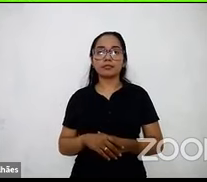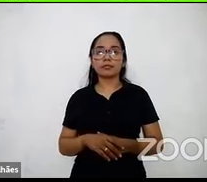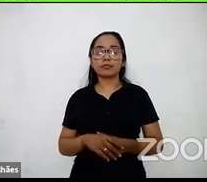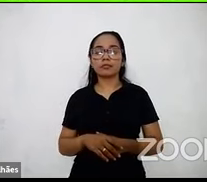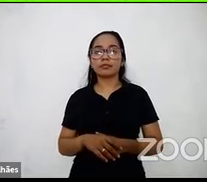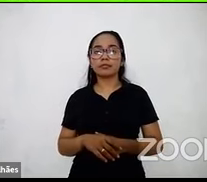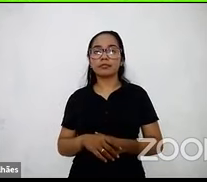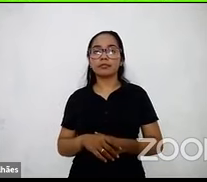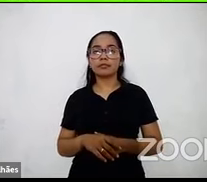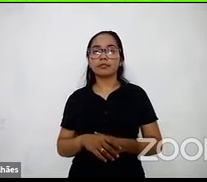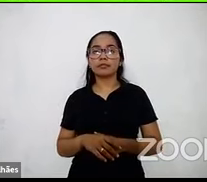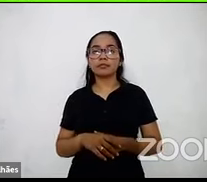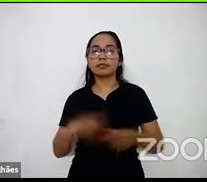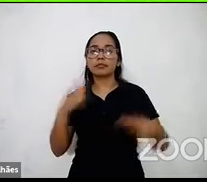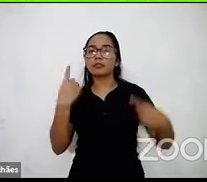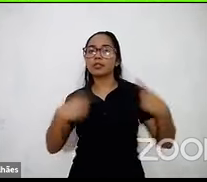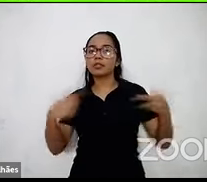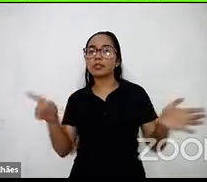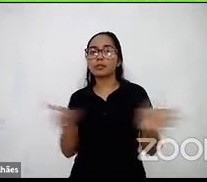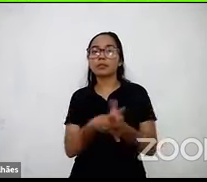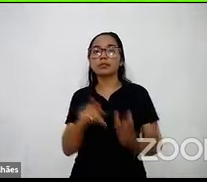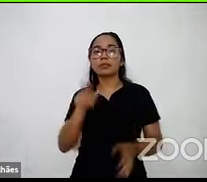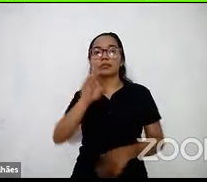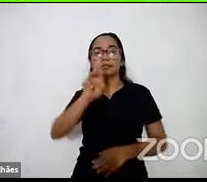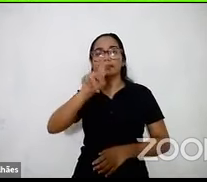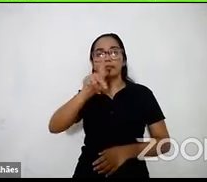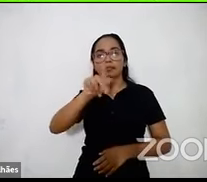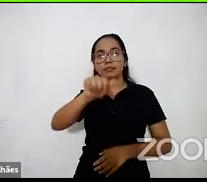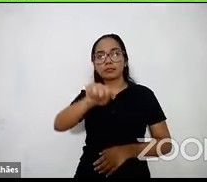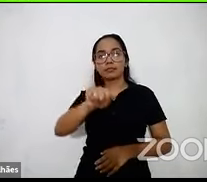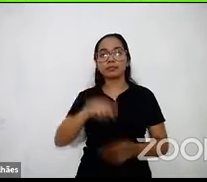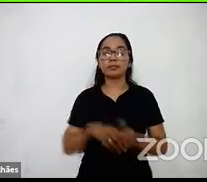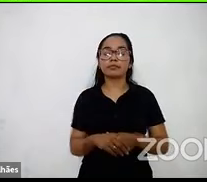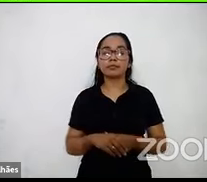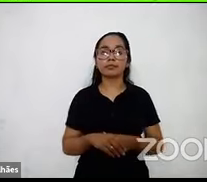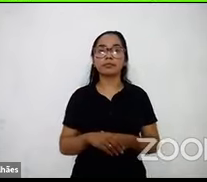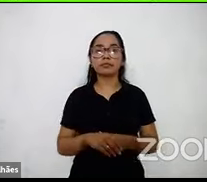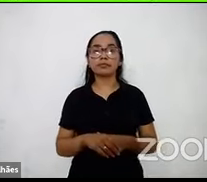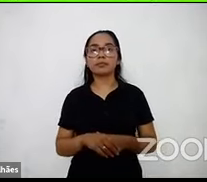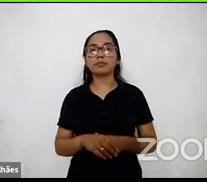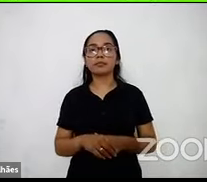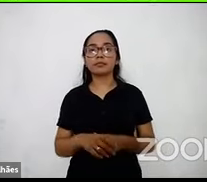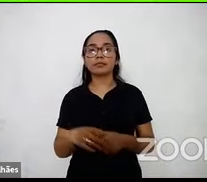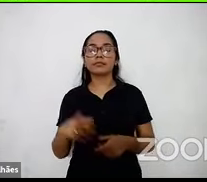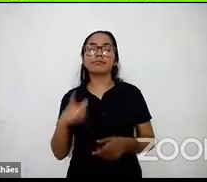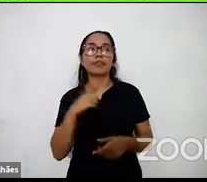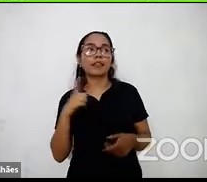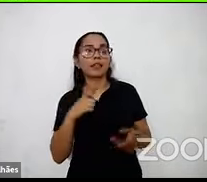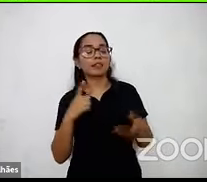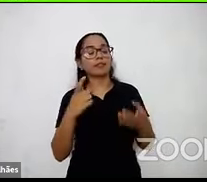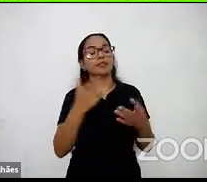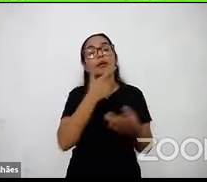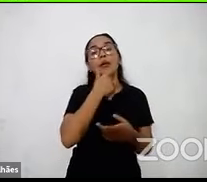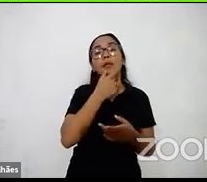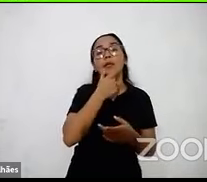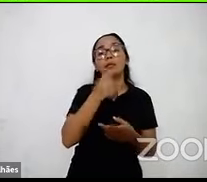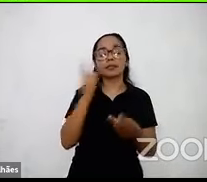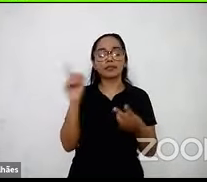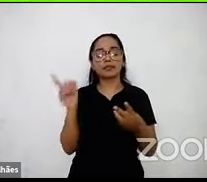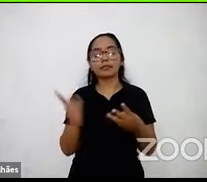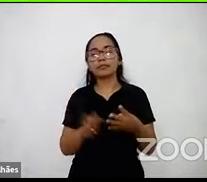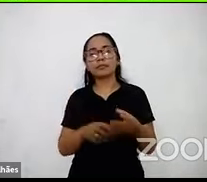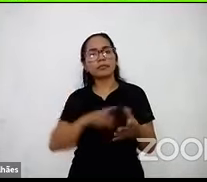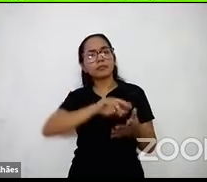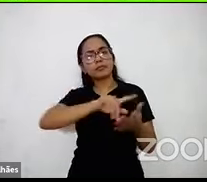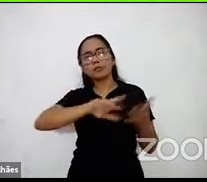RPA. Eu acho que essa questão central é muito importante. Benedito de Morada Nova está aqui conosco. Obrigado a